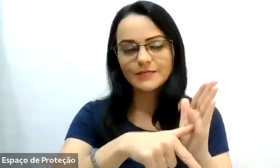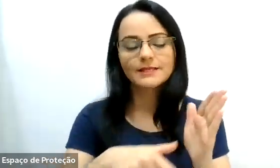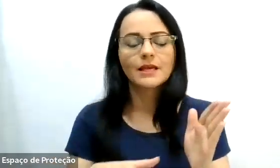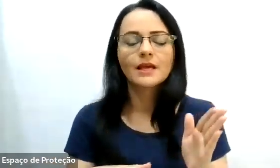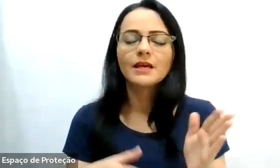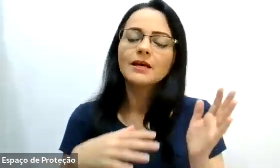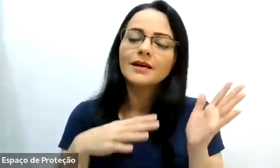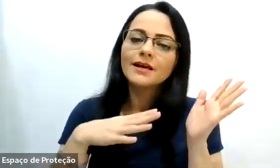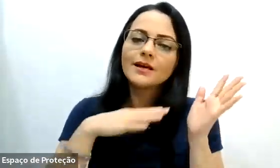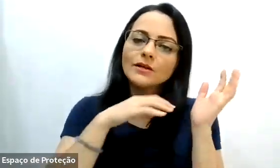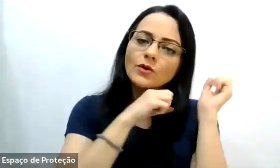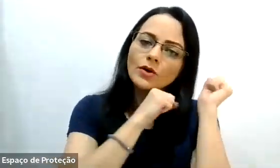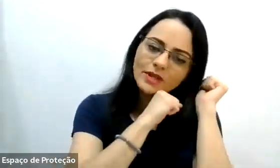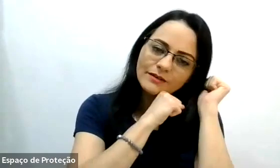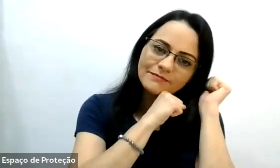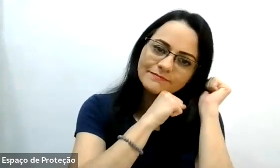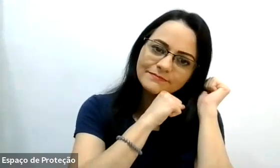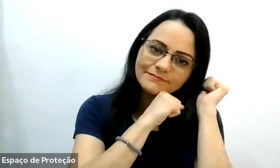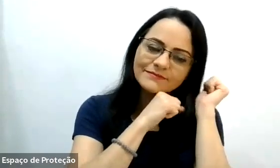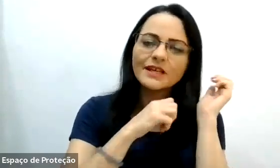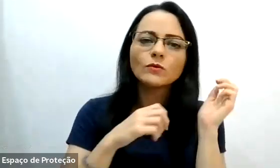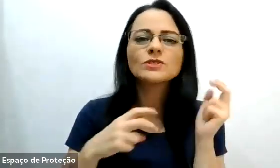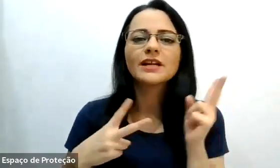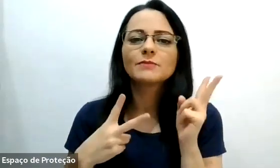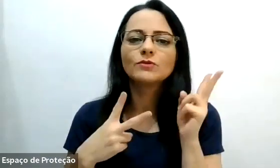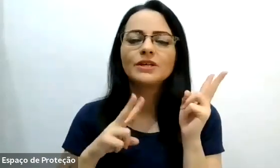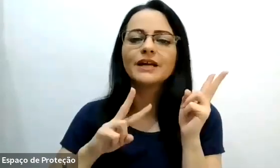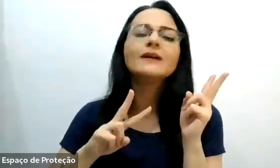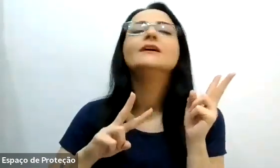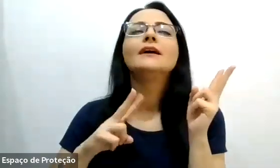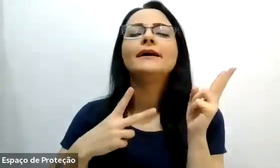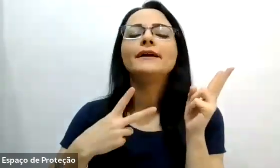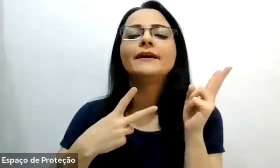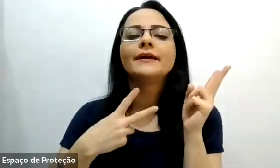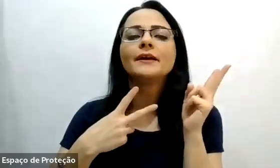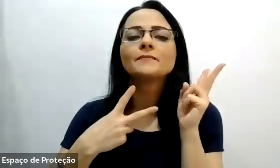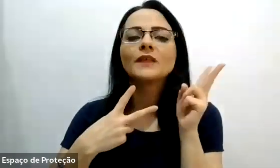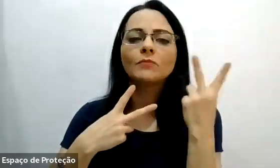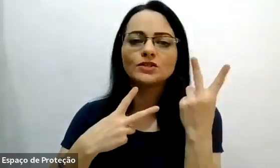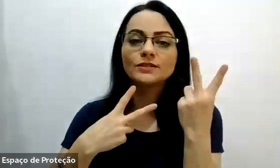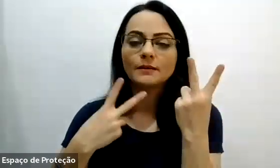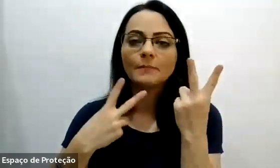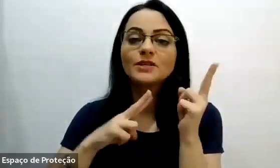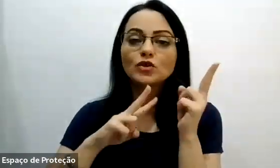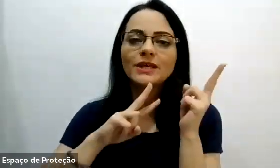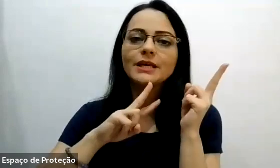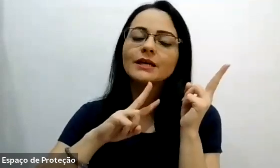depois, dormir. Tem alguns sinais para dormir, tá? Pode ser a pessoinha aqui,